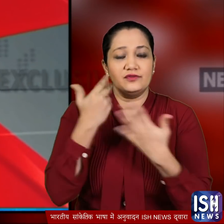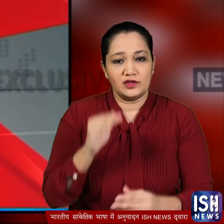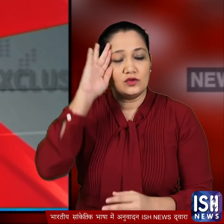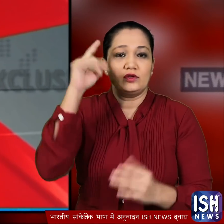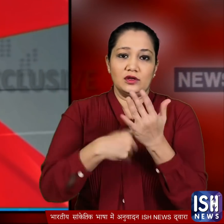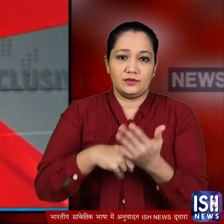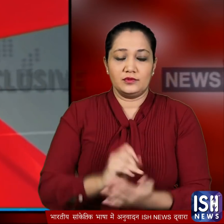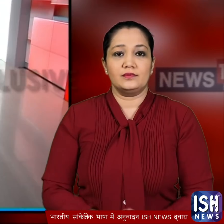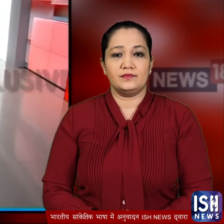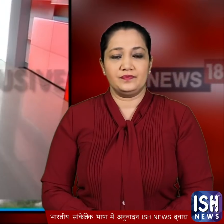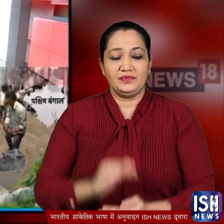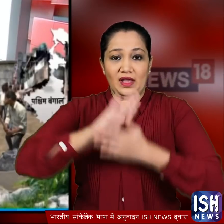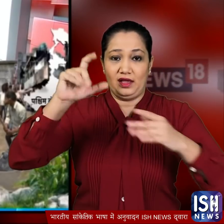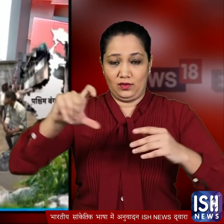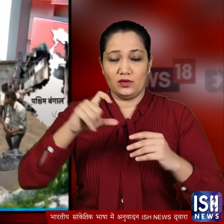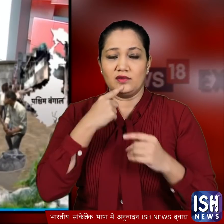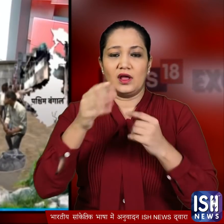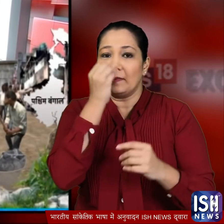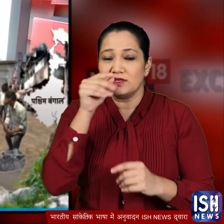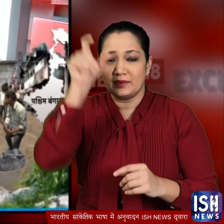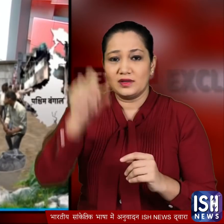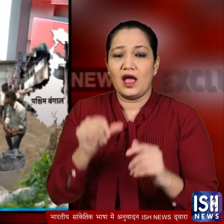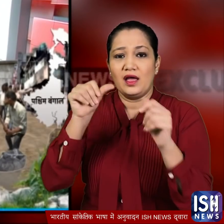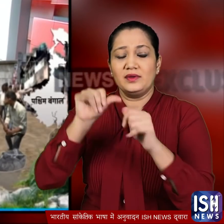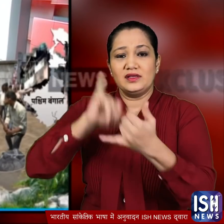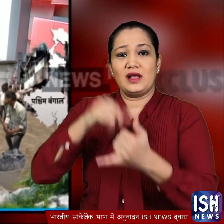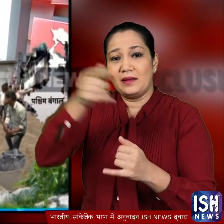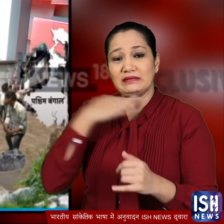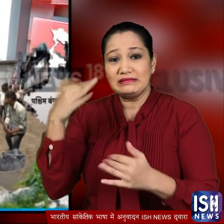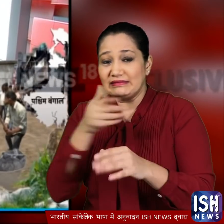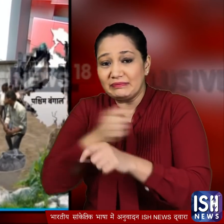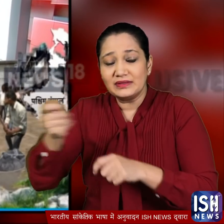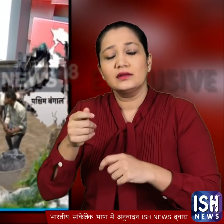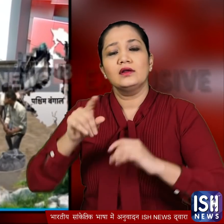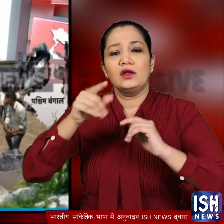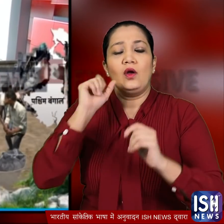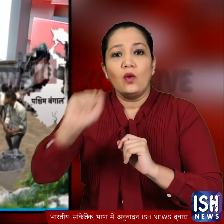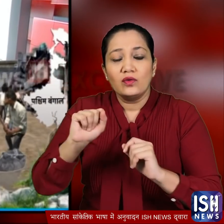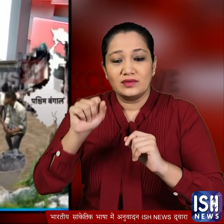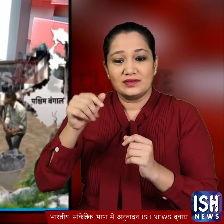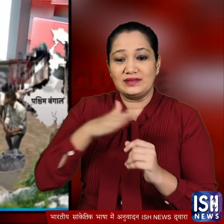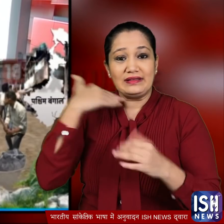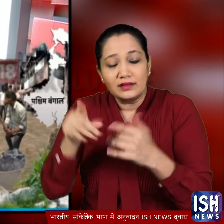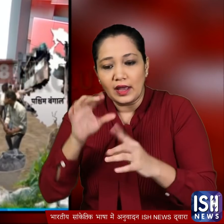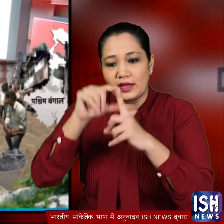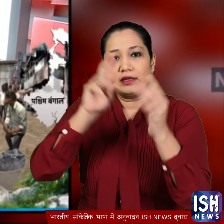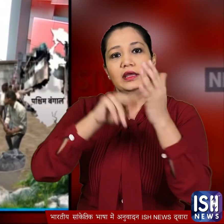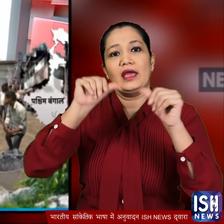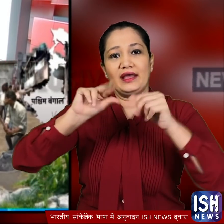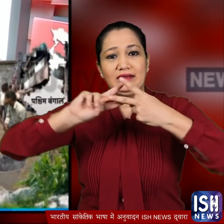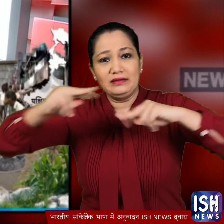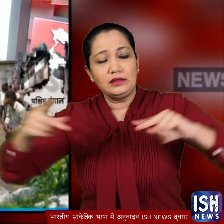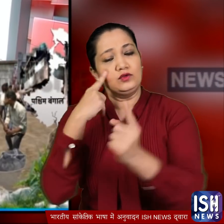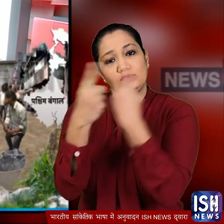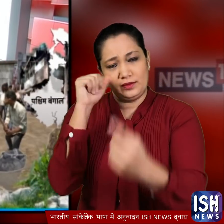की आशिका सिंह की रिपोर्ट है कि हाईकोर्ट ने बीजेपी कार्यकर्ता अभिजीत सरकार की हत्या के मामले में उसके शव का डीएनए टेस्ट कराने का आदेश दिया।